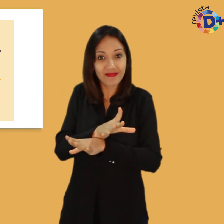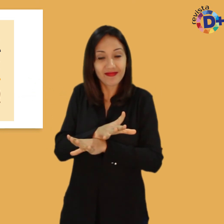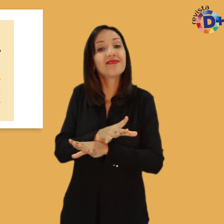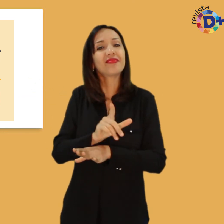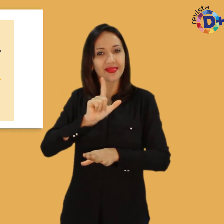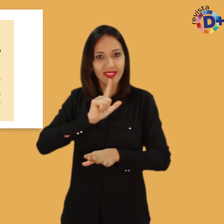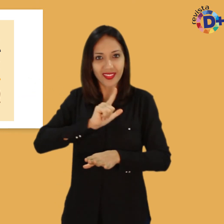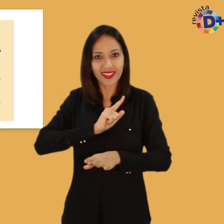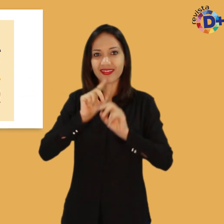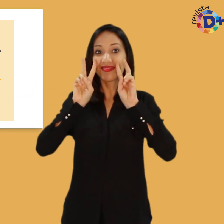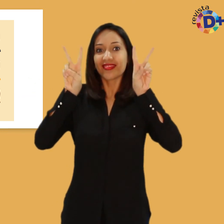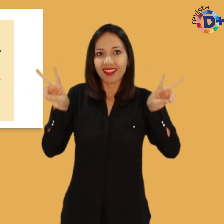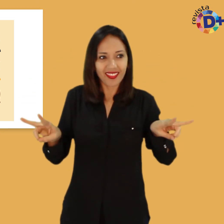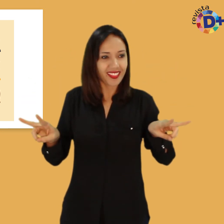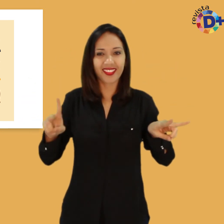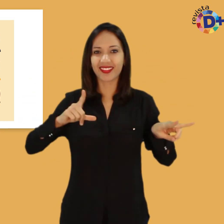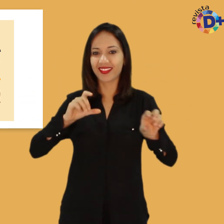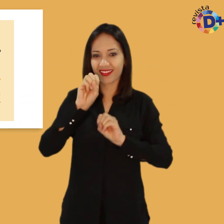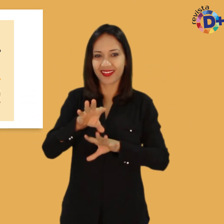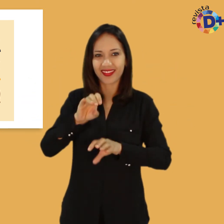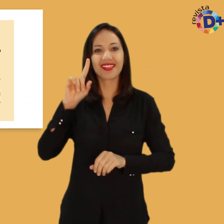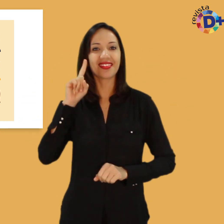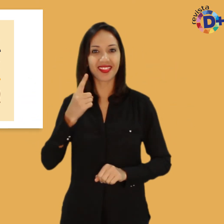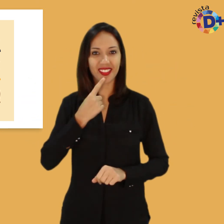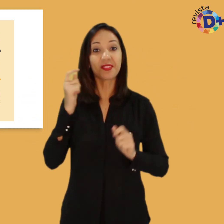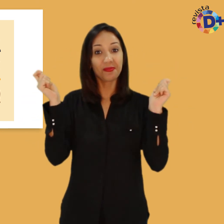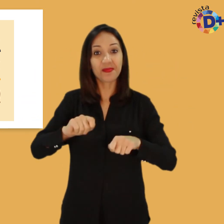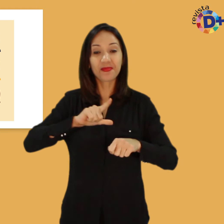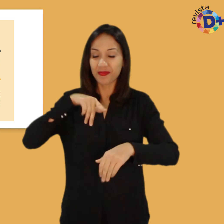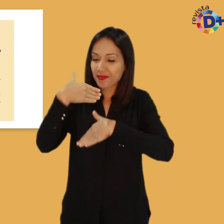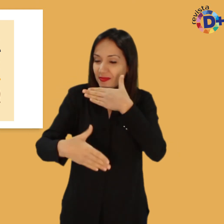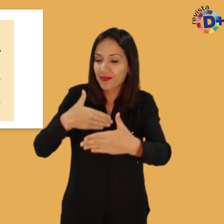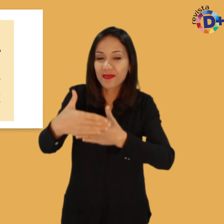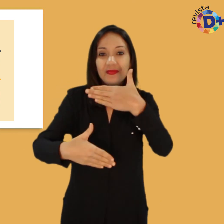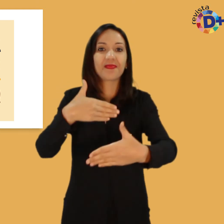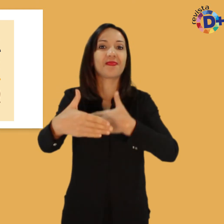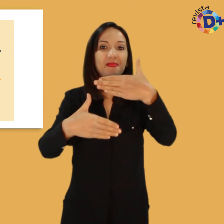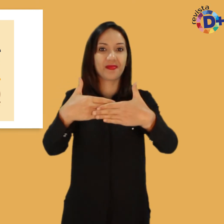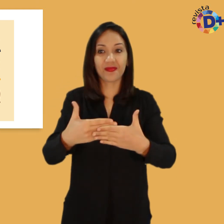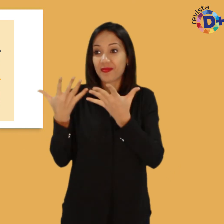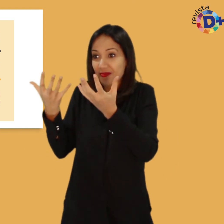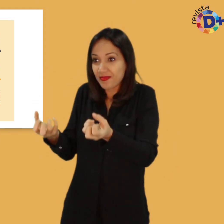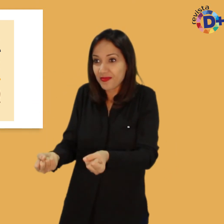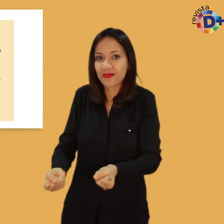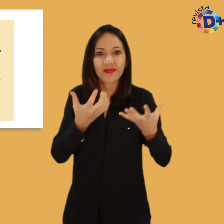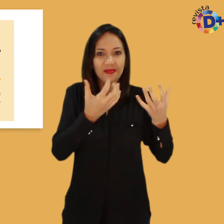portanto, que os olhares subjacentes na educação de surdos e, consequentemente, as abordagens e